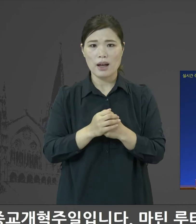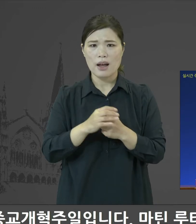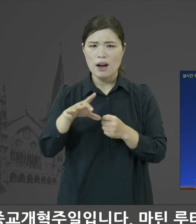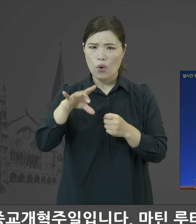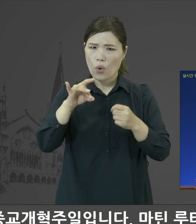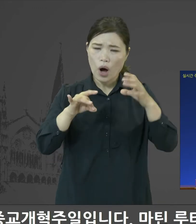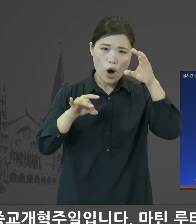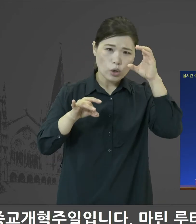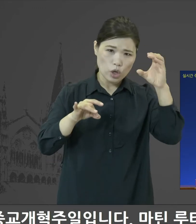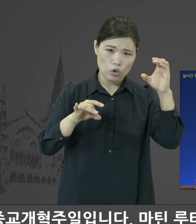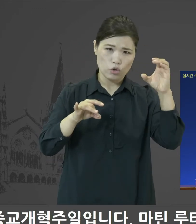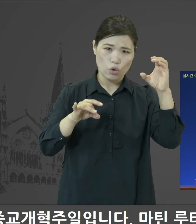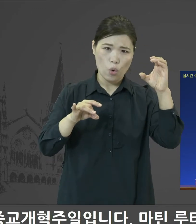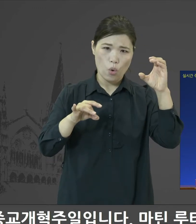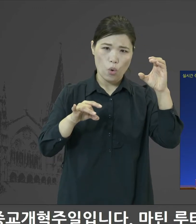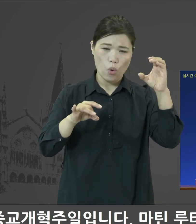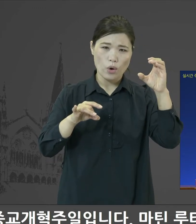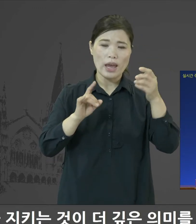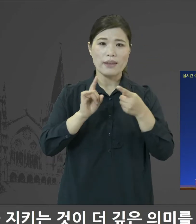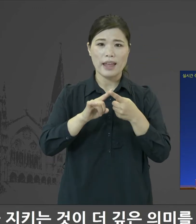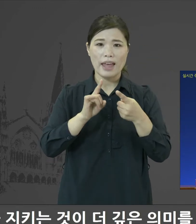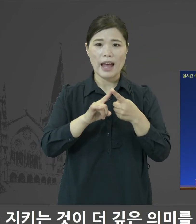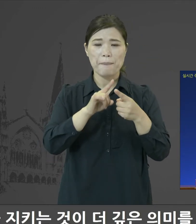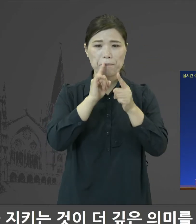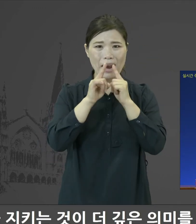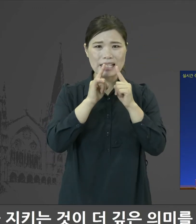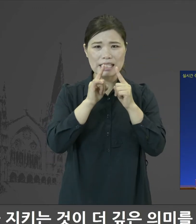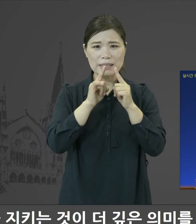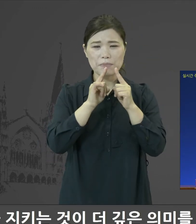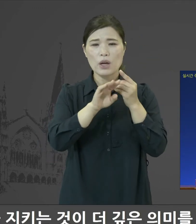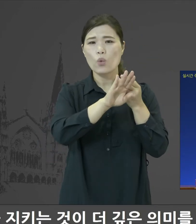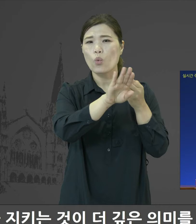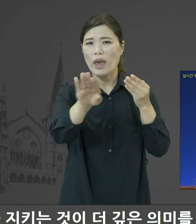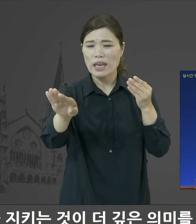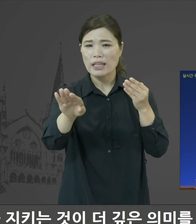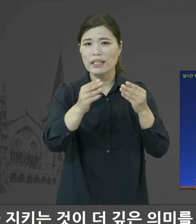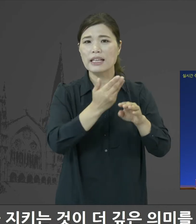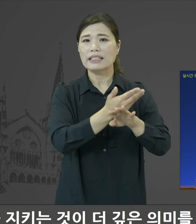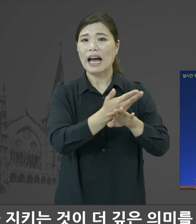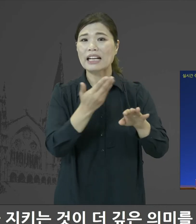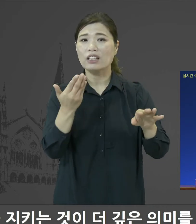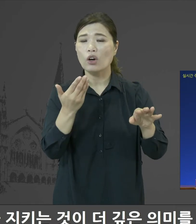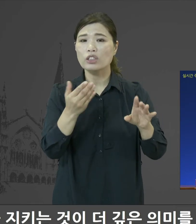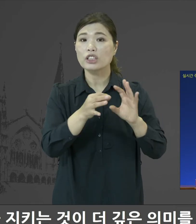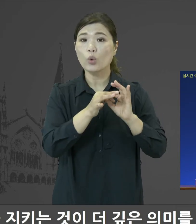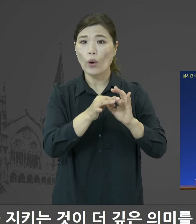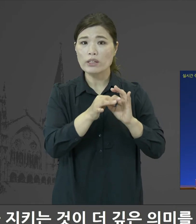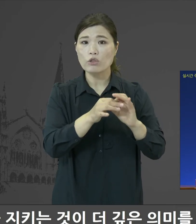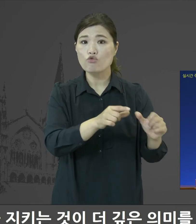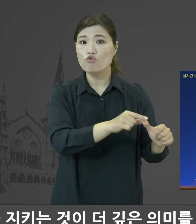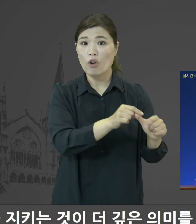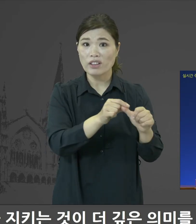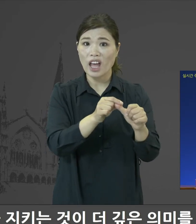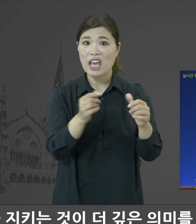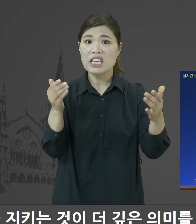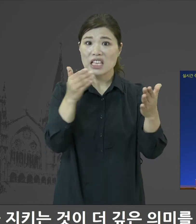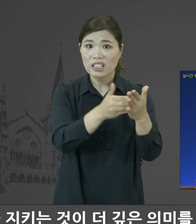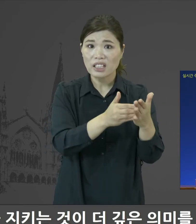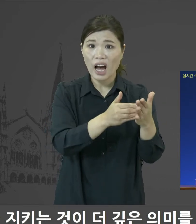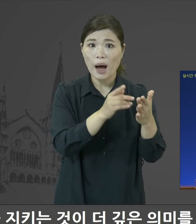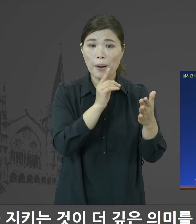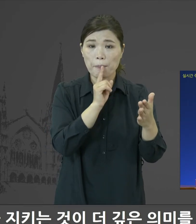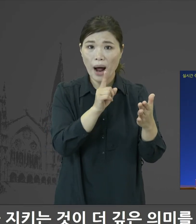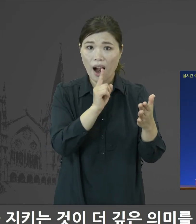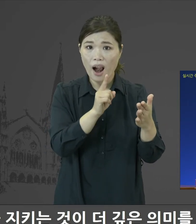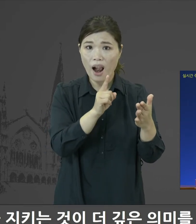있었던 그 권위주의, 말씀 이외의 다른 것으로도 우리가 구원에 이룰 수 있다라는